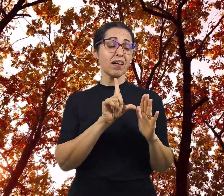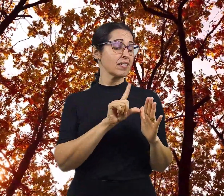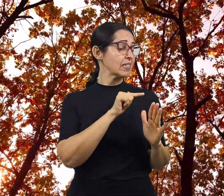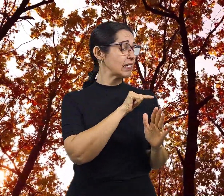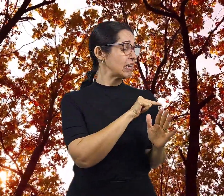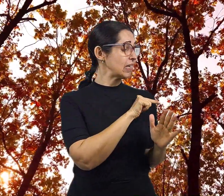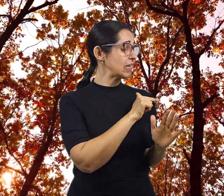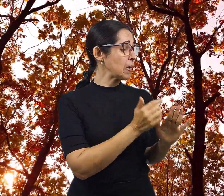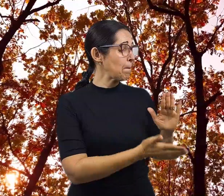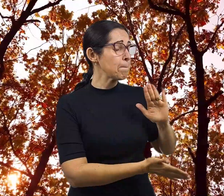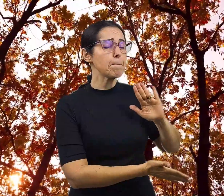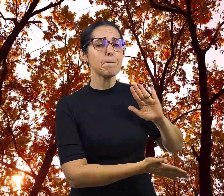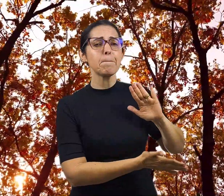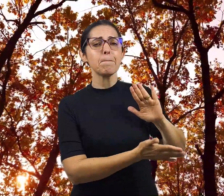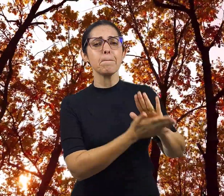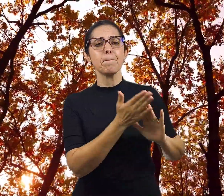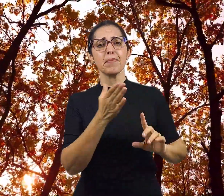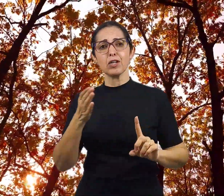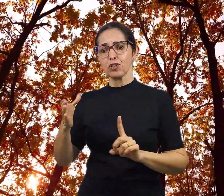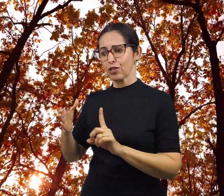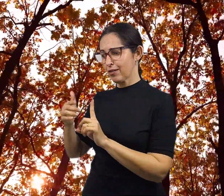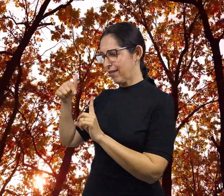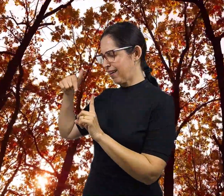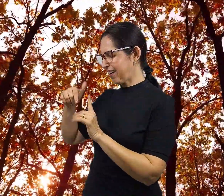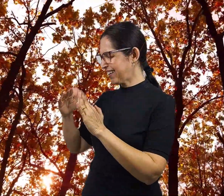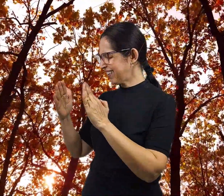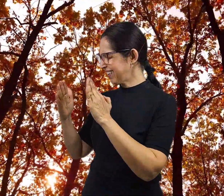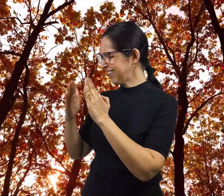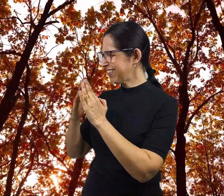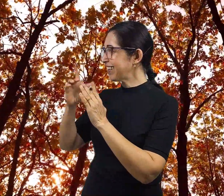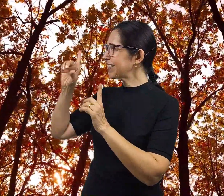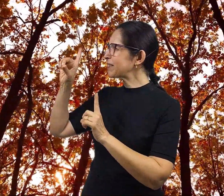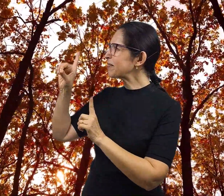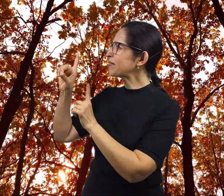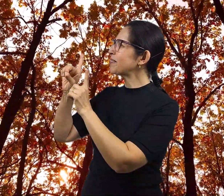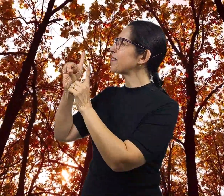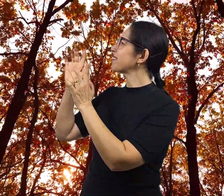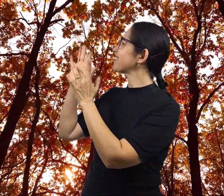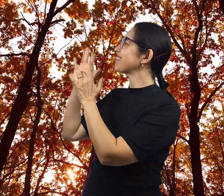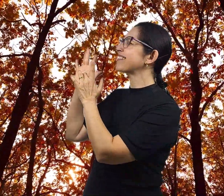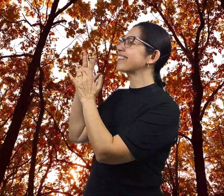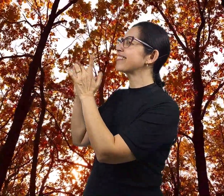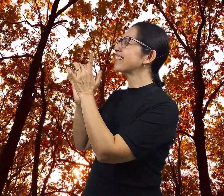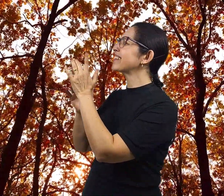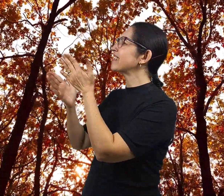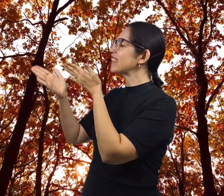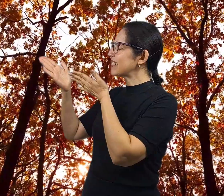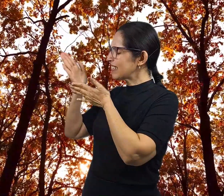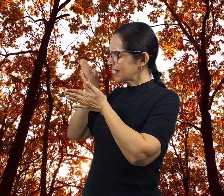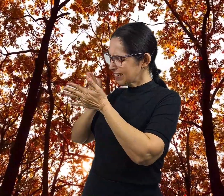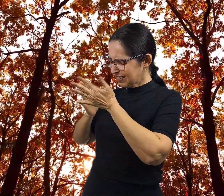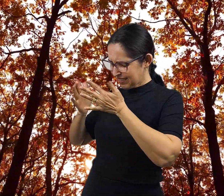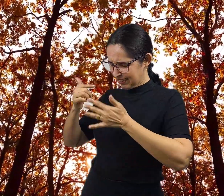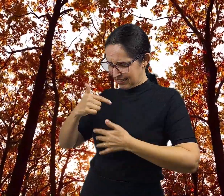mas aqui nós encontramos a rocha, que era o Senhor Jesus, e Ele nos deu uma palavra espiritual. Nós encontramos aqui